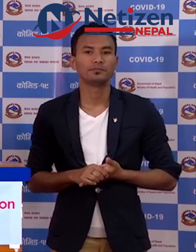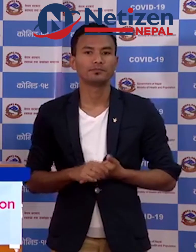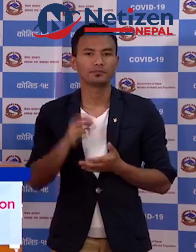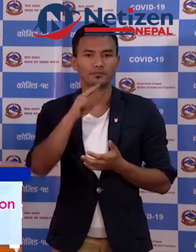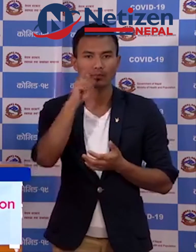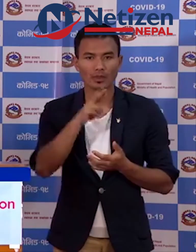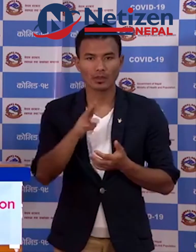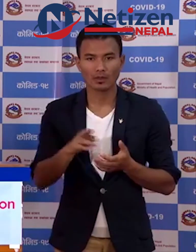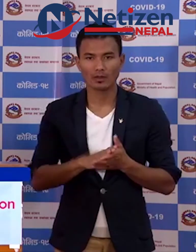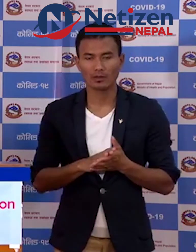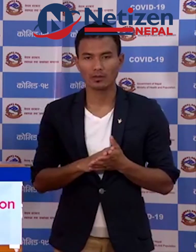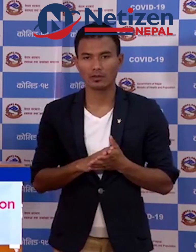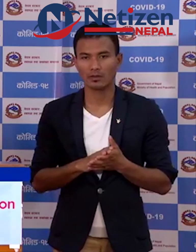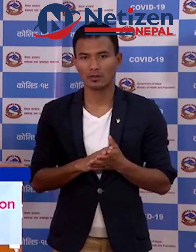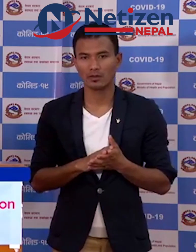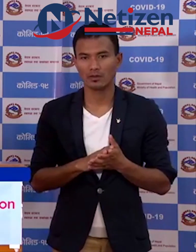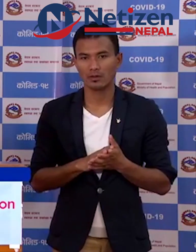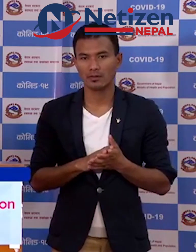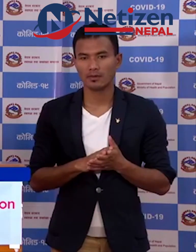र